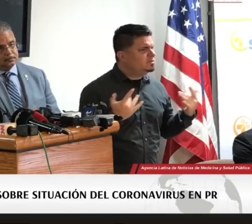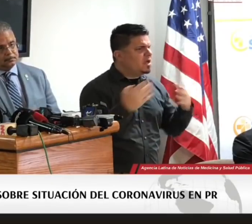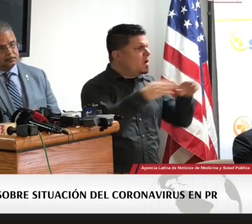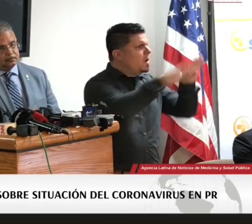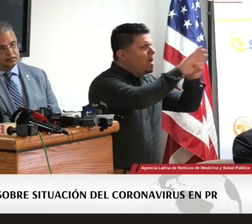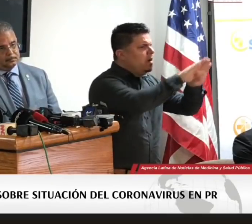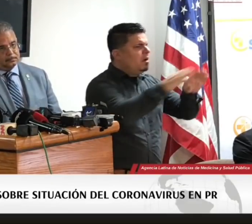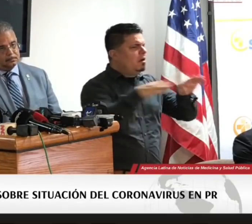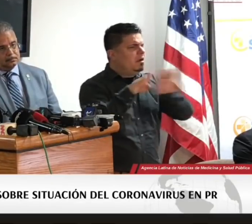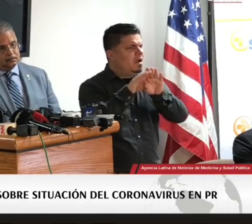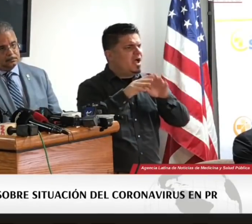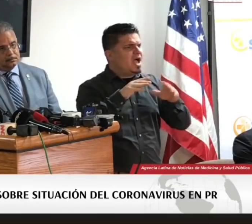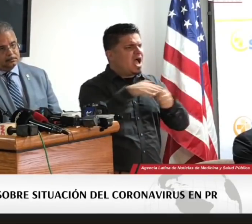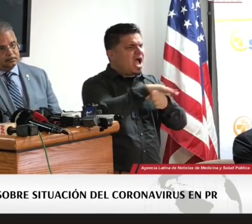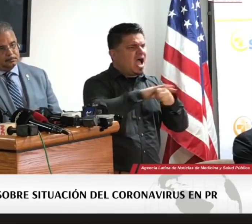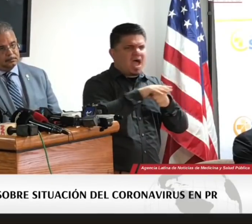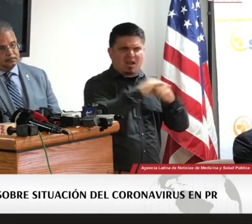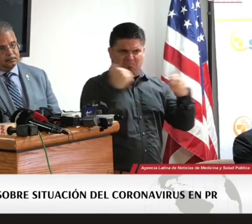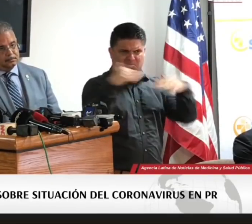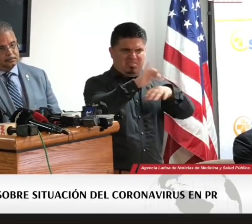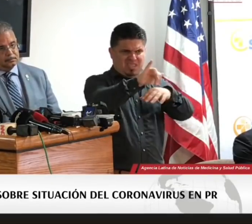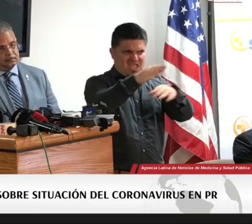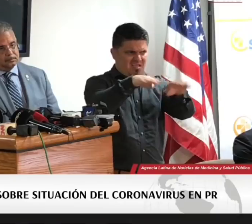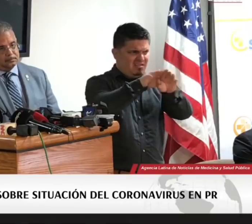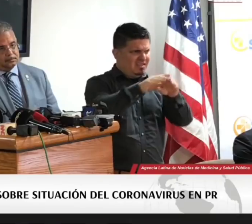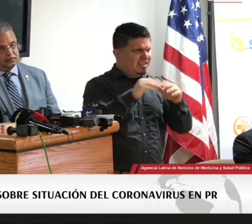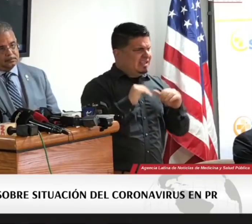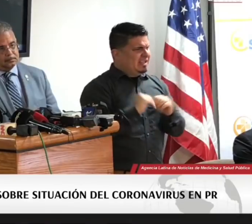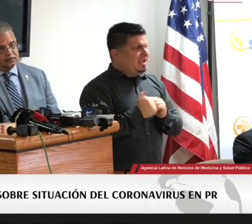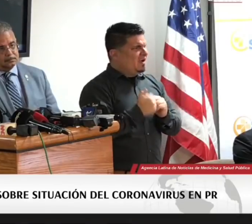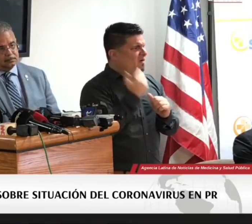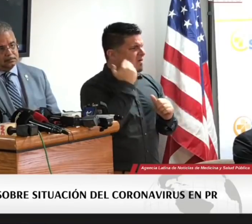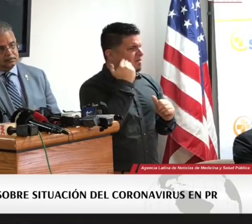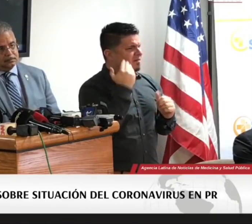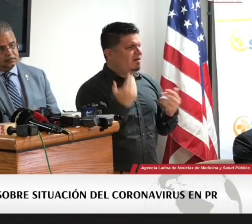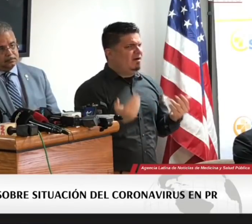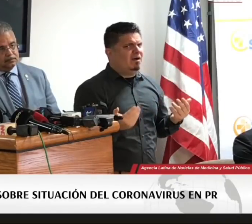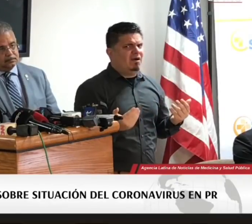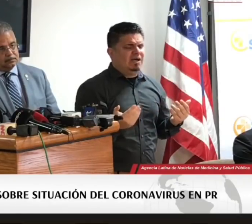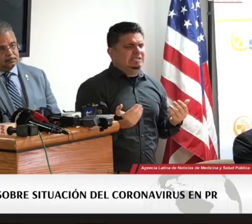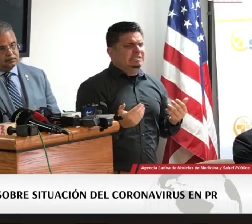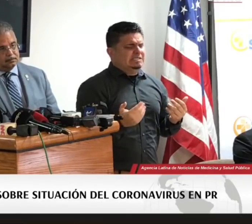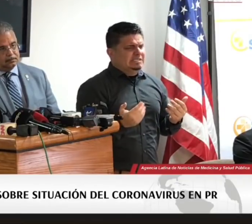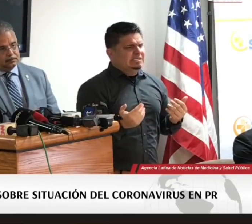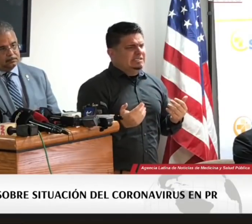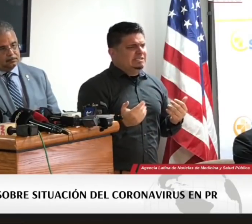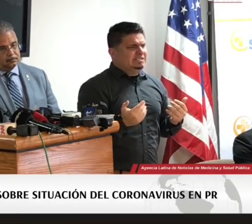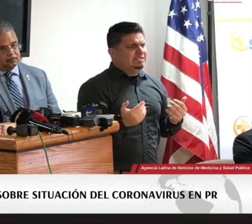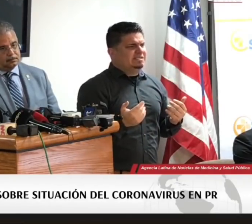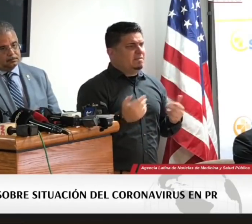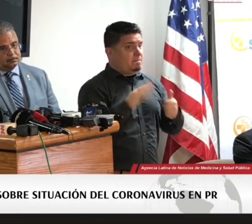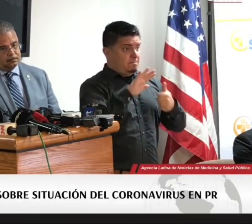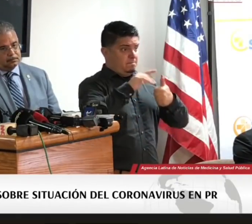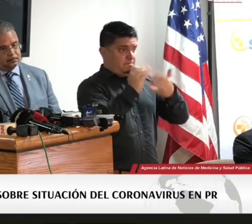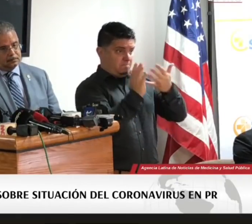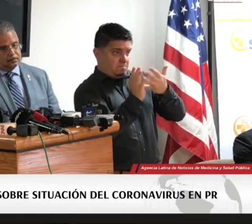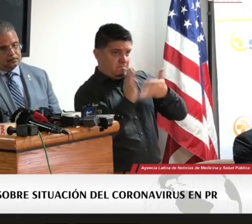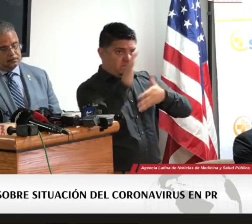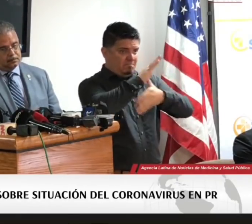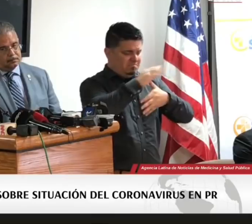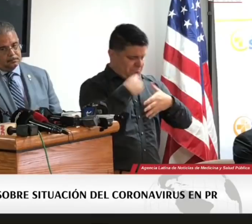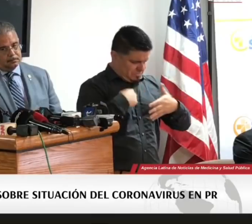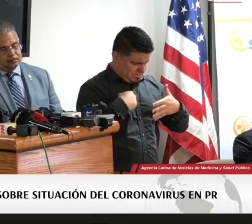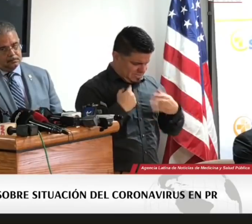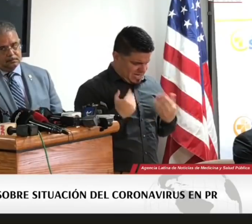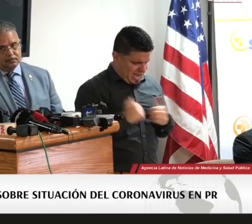muchas personas, hay que mirarlo desde el punto de vista de cuál es el balance y cuál es la prioridad para mí como gobernadora, que es la